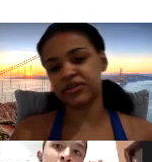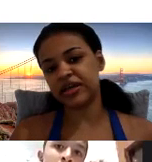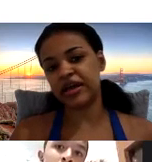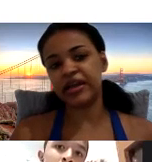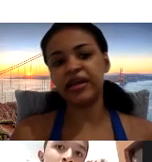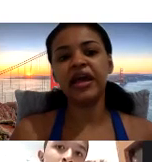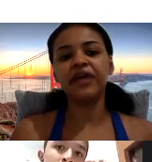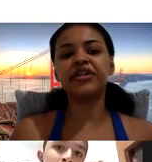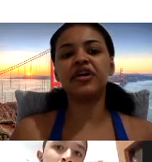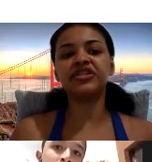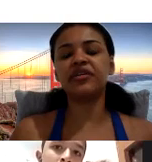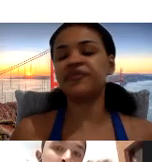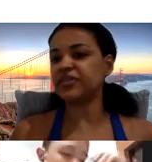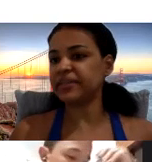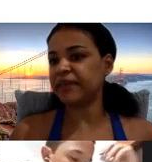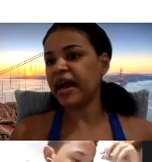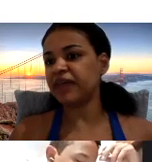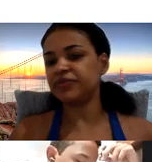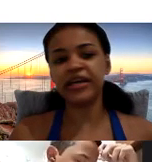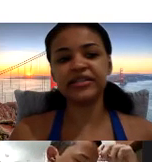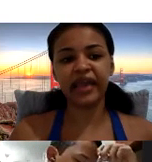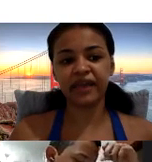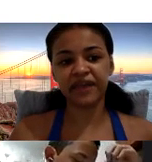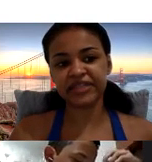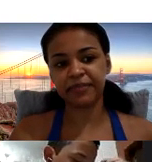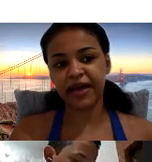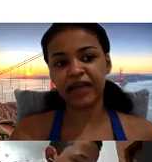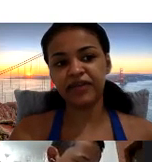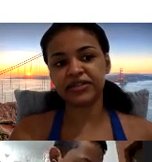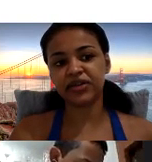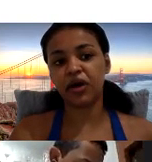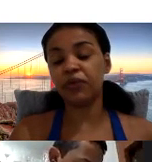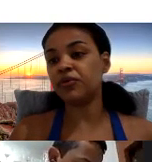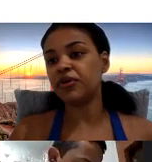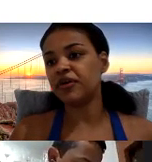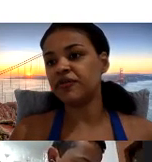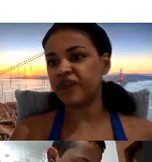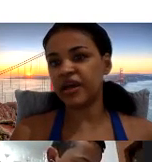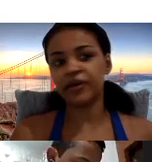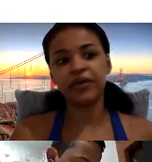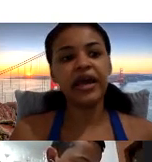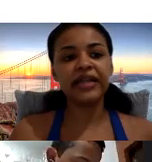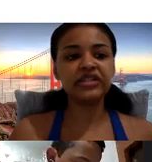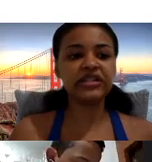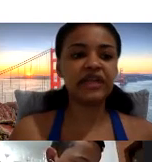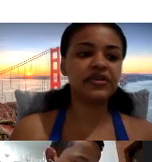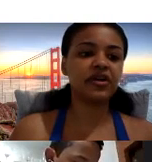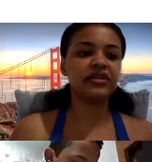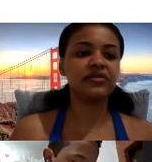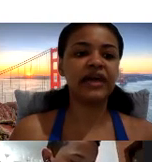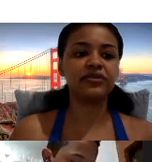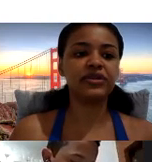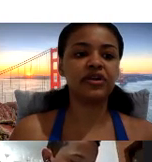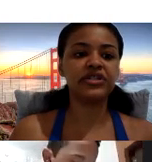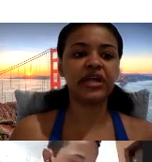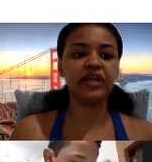com cloro que é o CL e o hidrogênio Que ficou separado e antes quem é que ficava separado era só o ferro então a gente